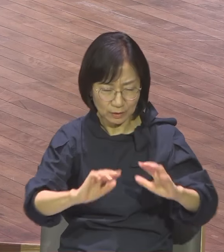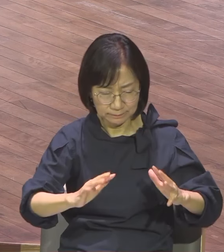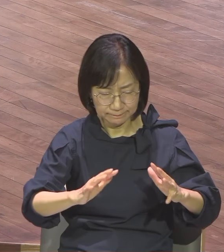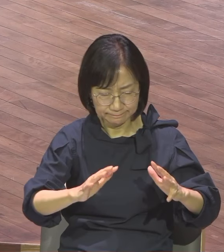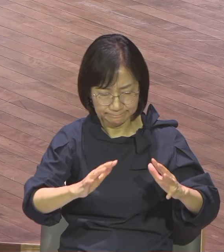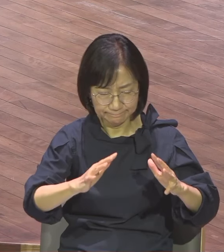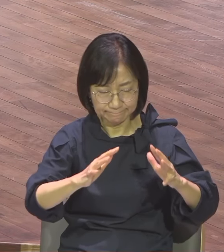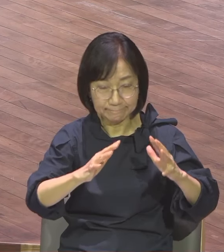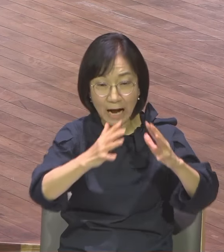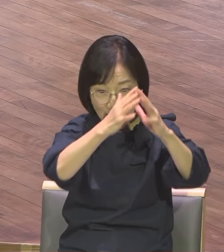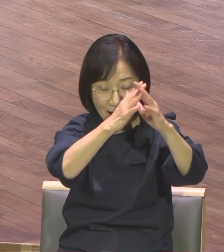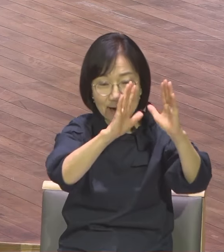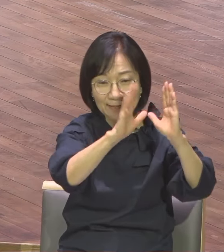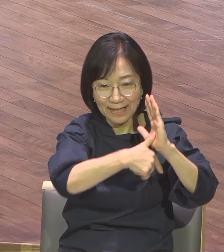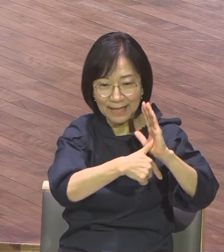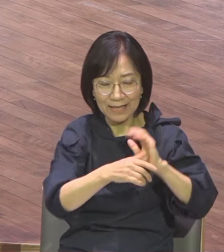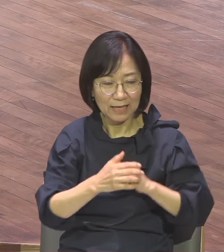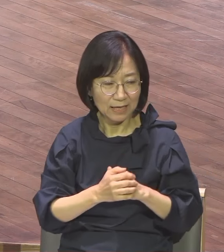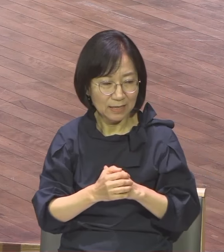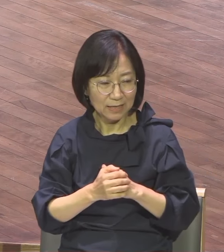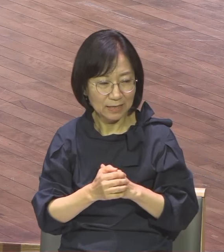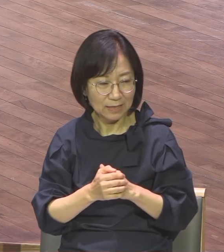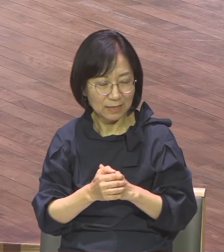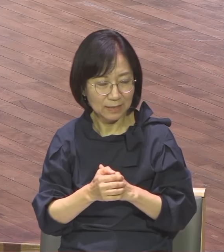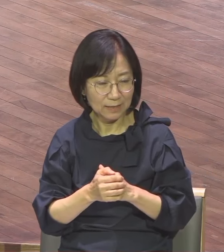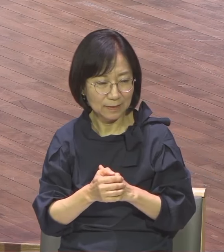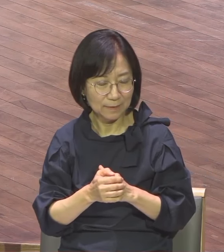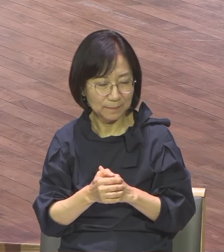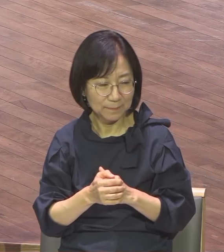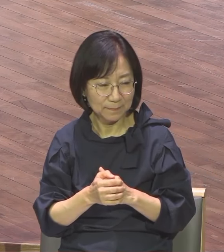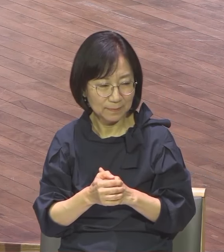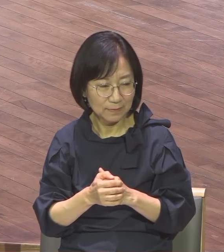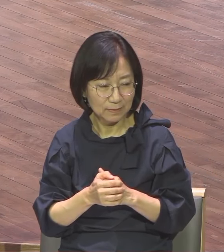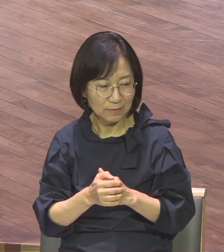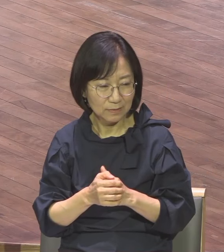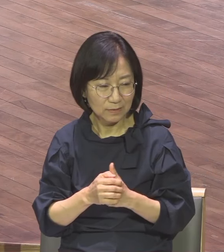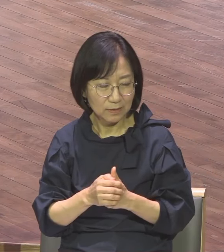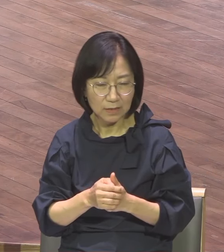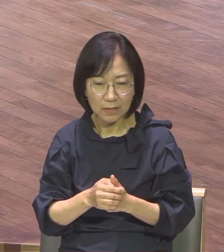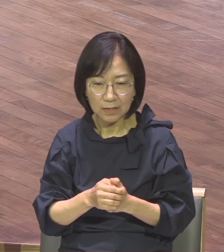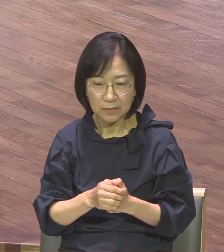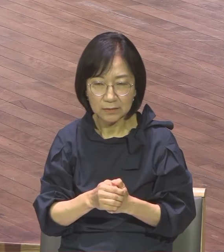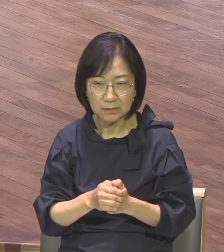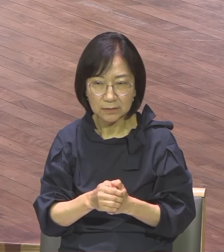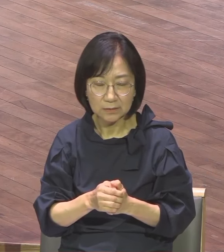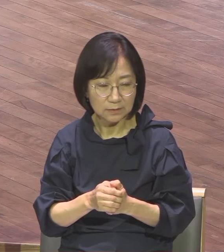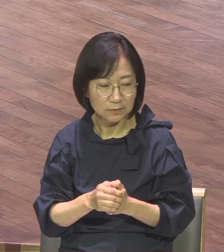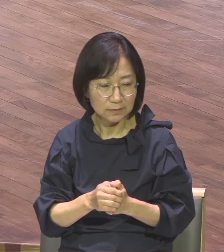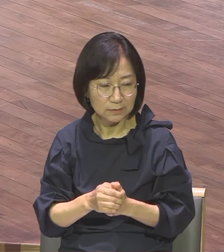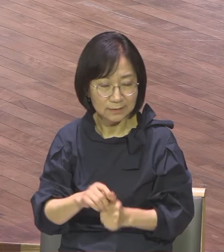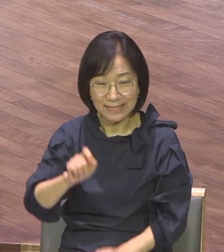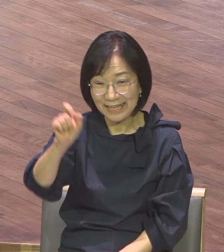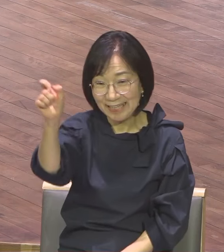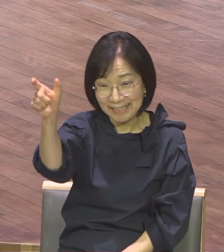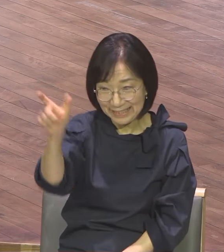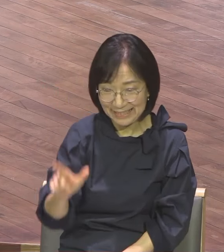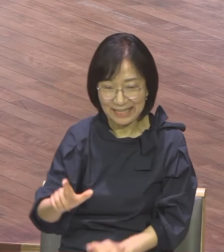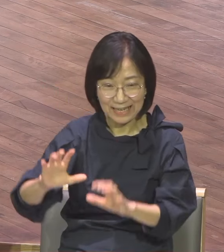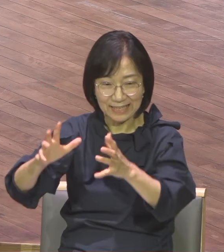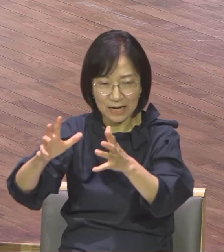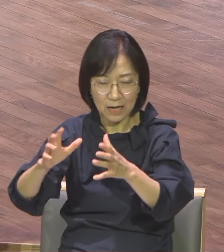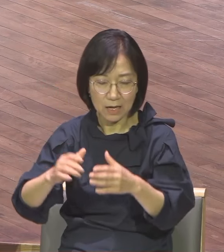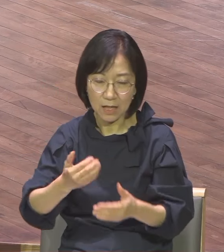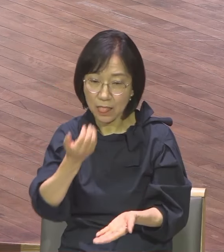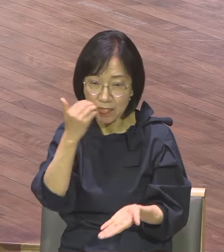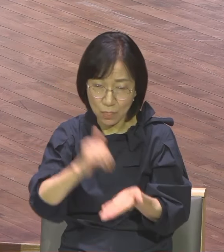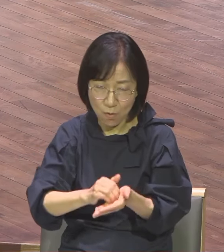속으로 그냥 이 이스라엘 이상해요. 이 대리는요 전체 나라 전체가 다 대리석이 대리석 그 전